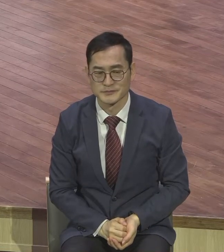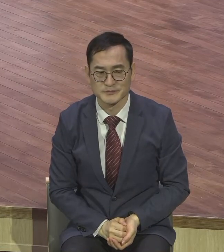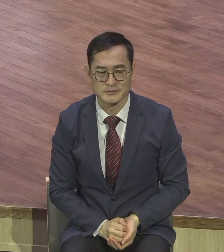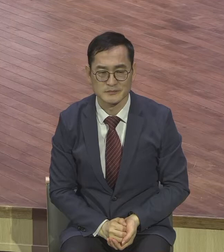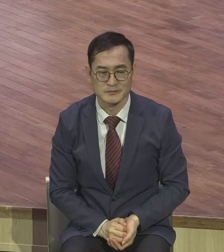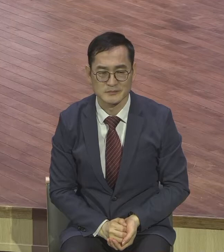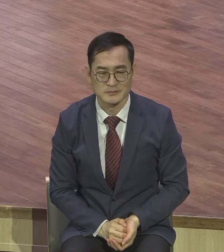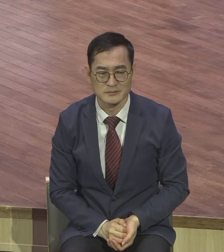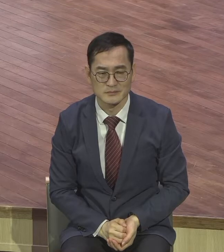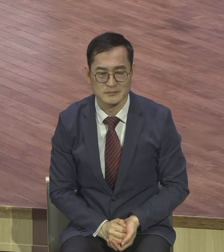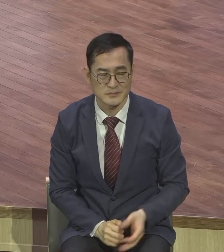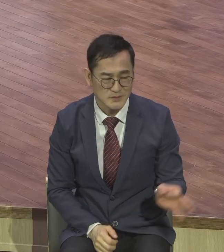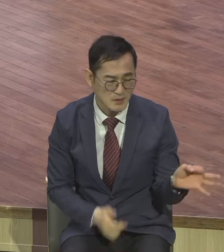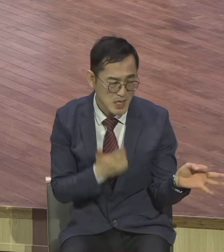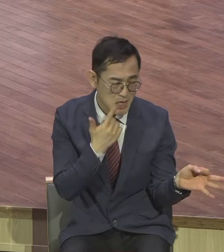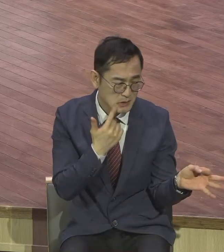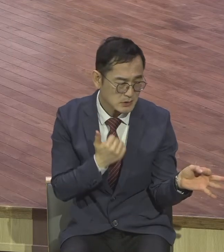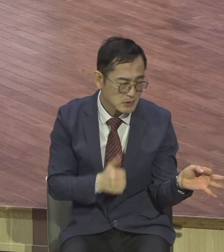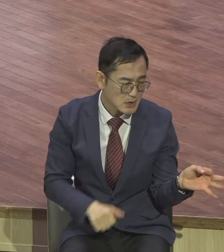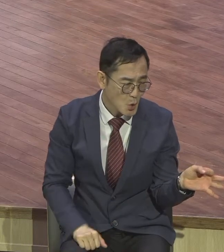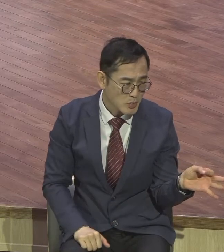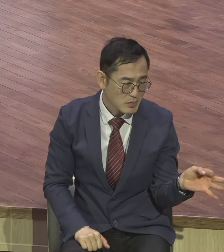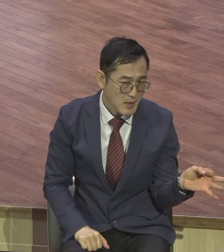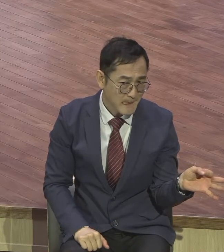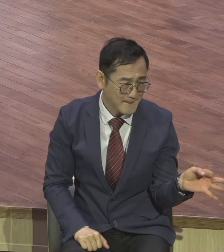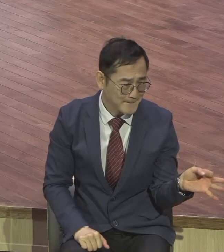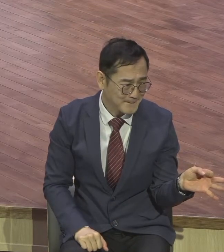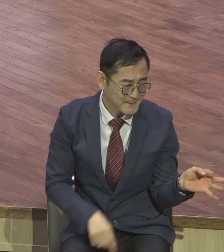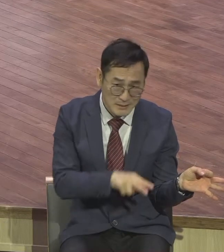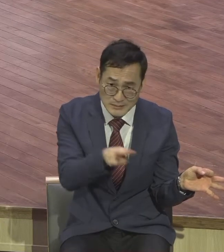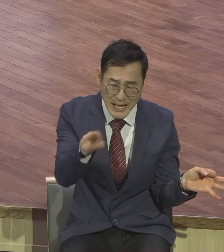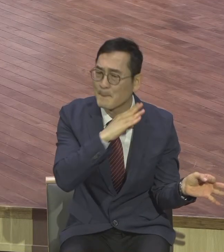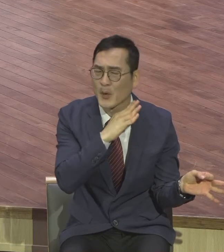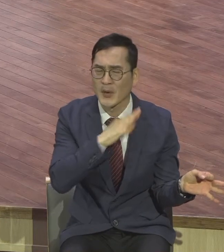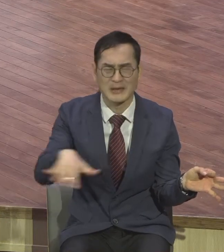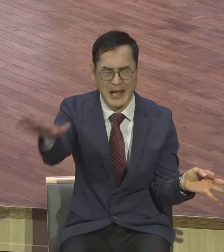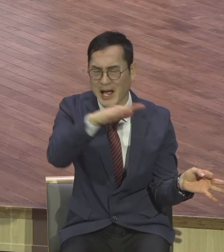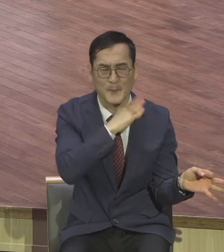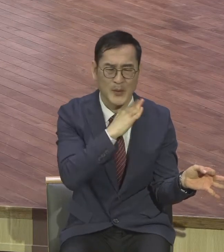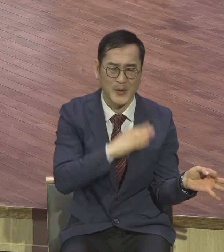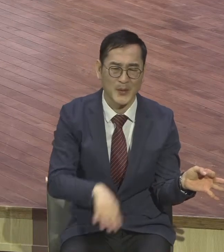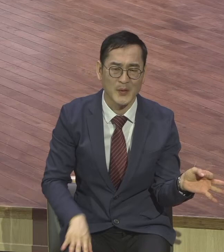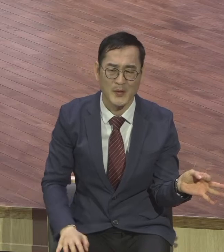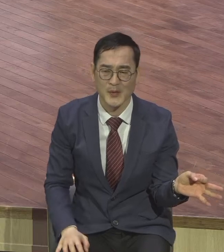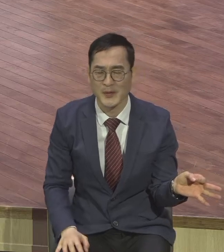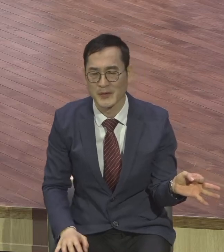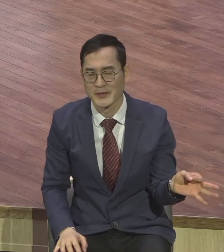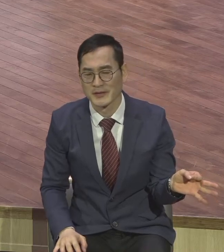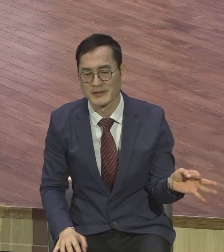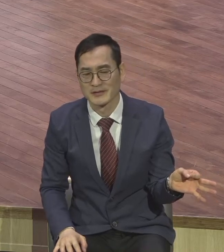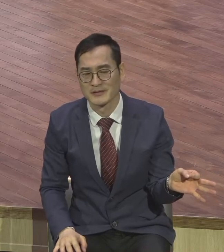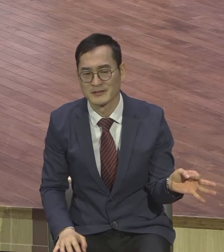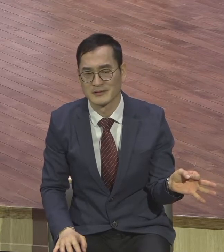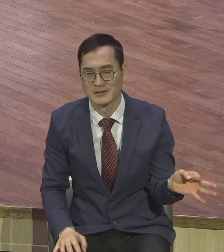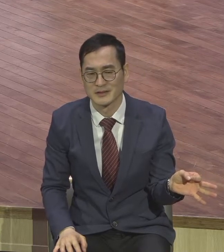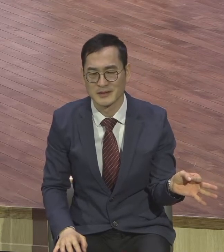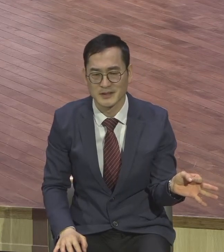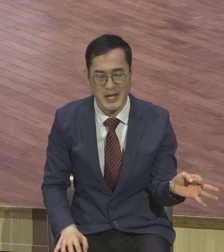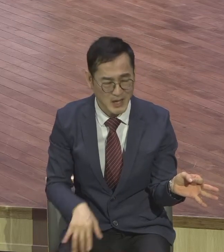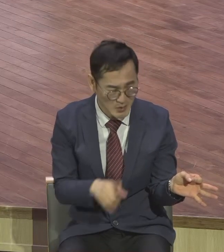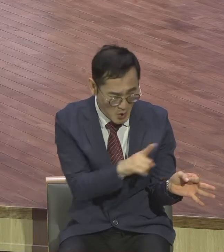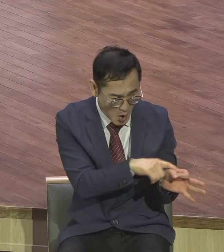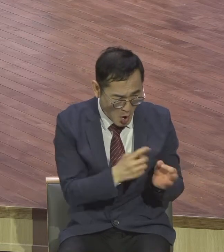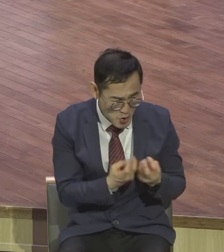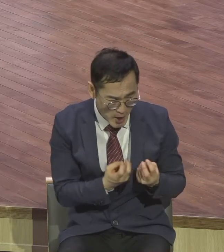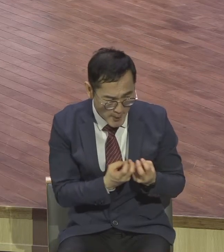그거 쳐다보면요 다른 건 하나도 안 보인다니까요 사람 이용해 하려고 그러고 돈이나 어떻게 하다니 돈이나 부르려고 그 돈에